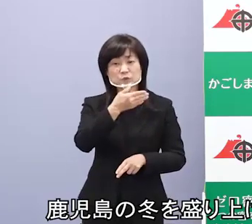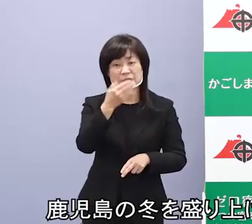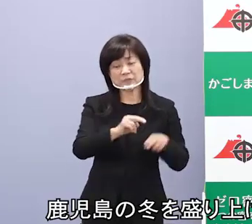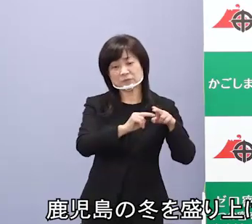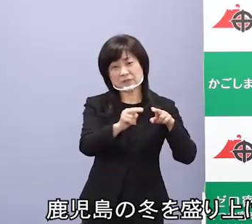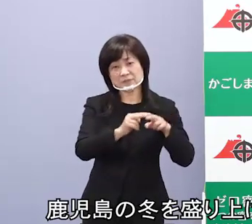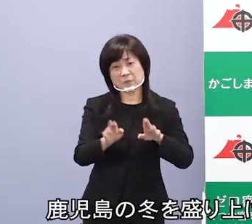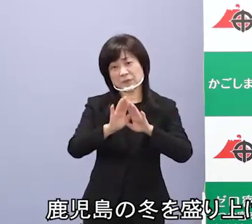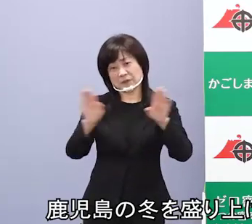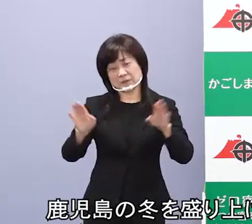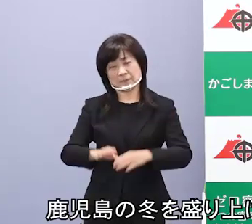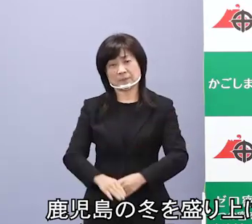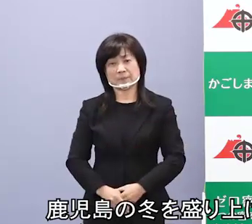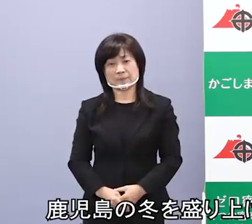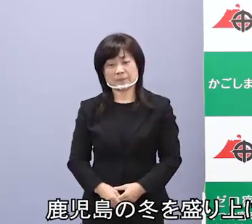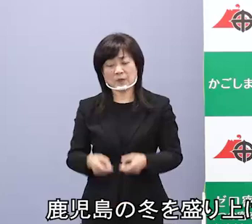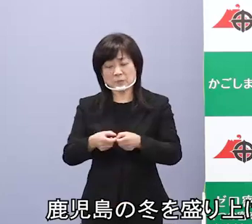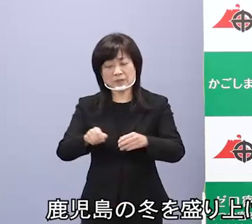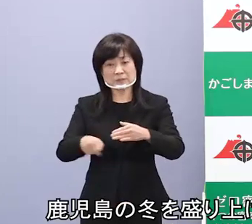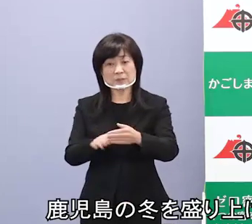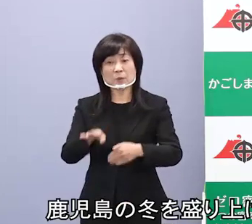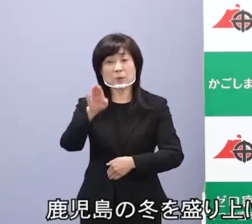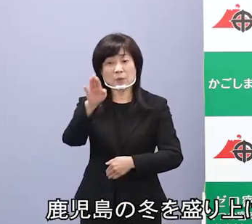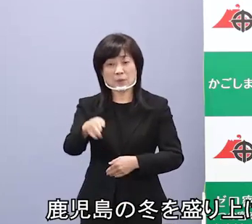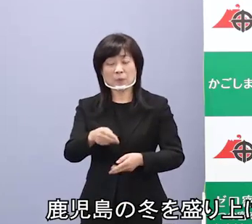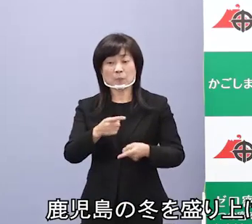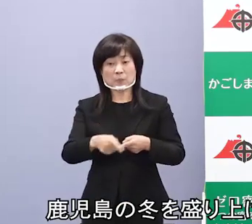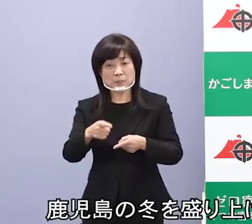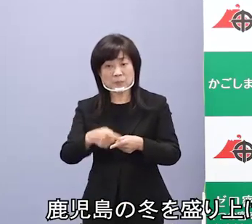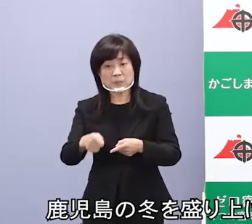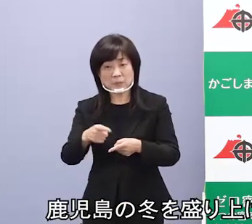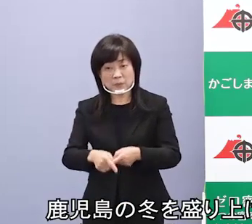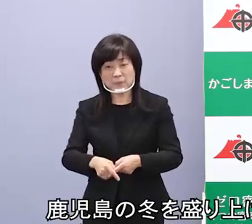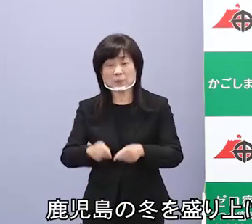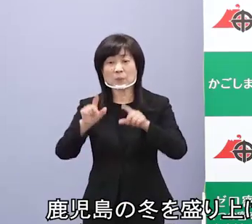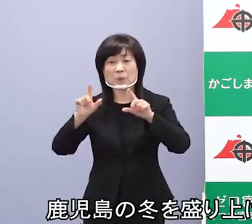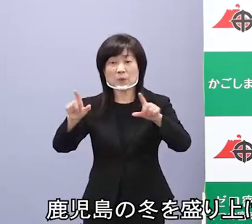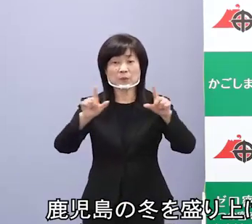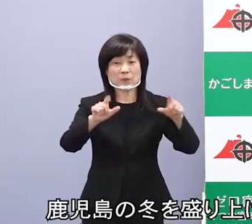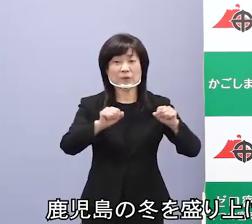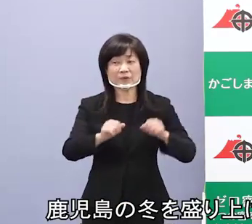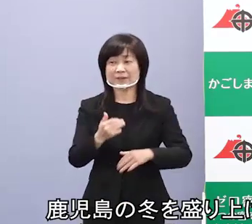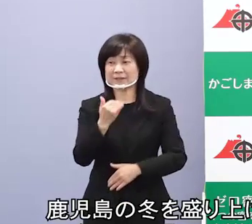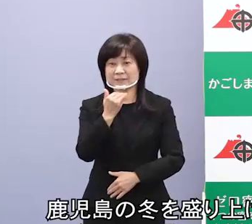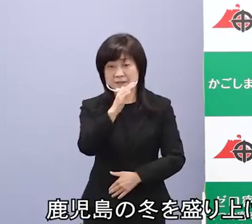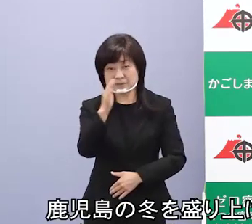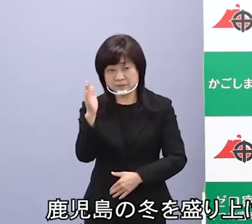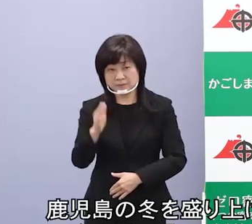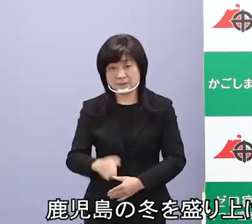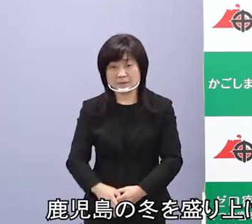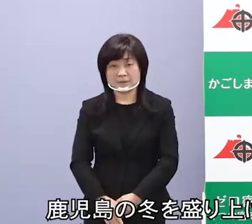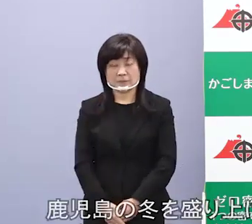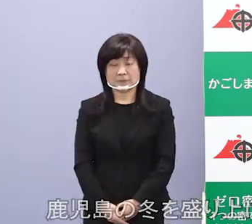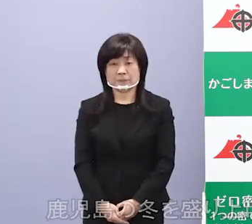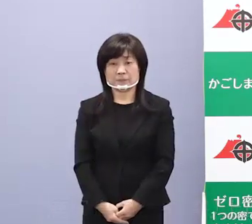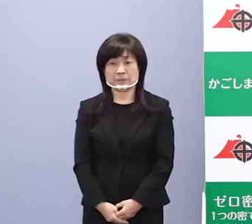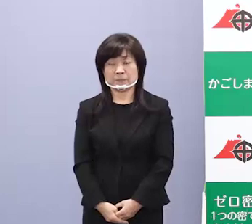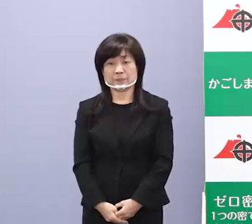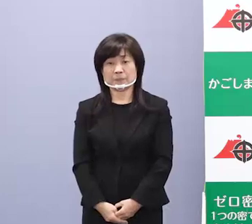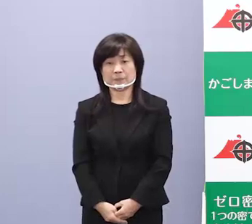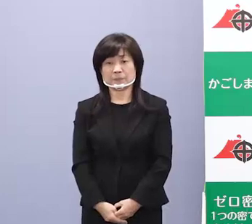します。詳細は今後段階的にリリースしてまいりますので、ご期待いただきたいと思います。